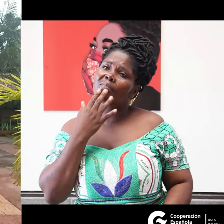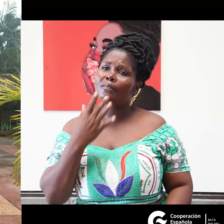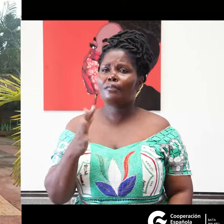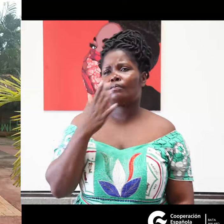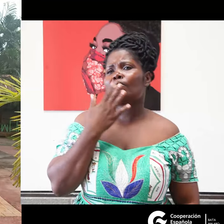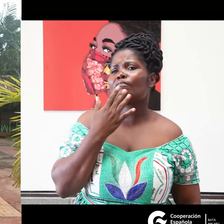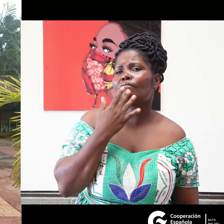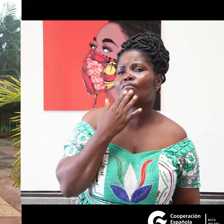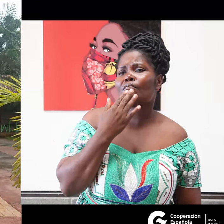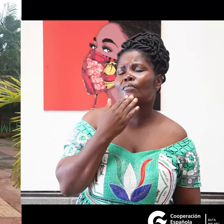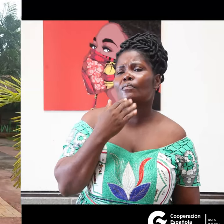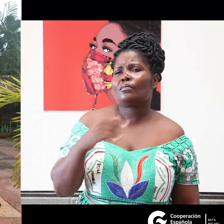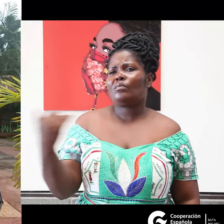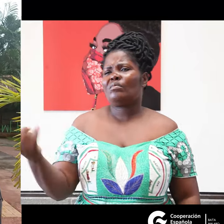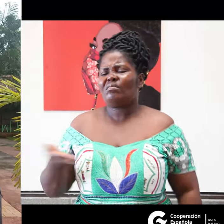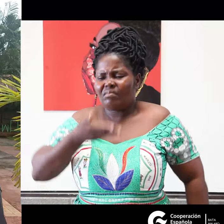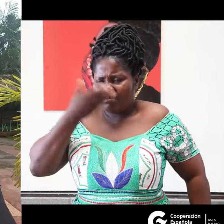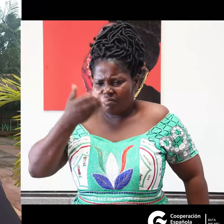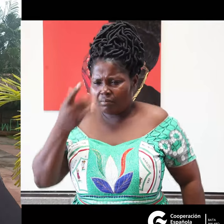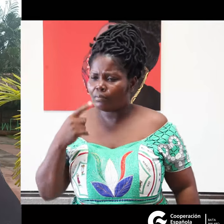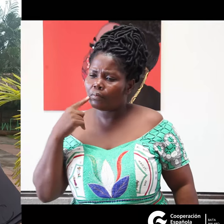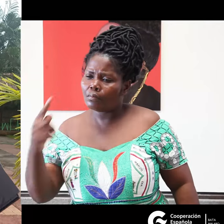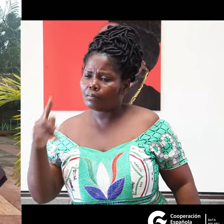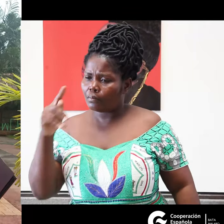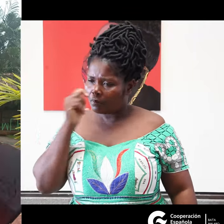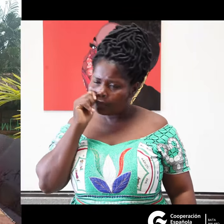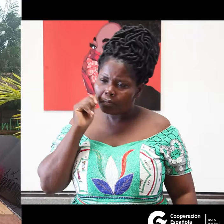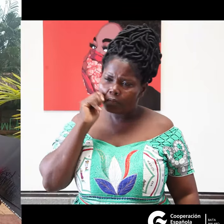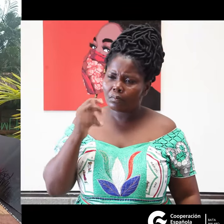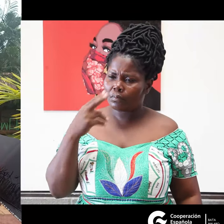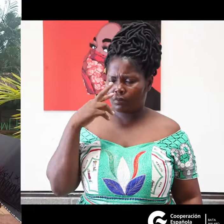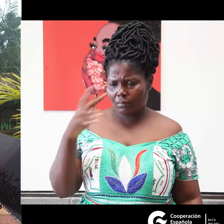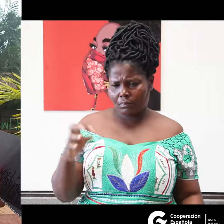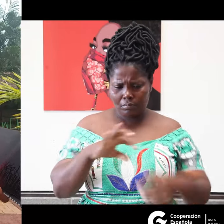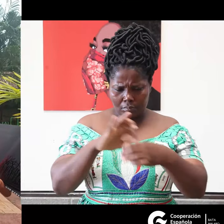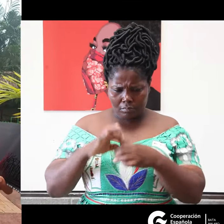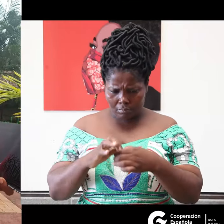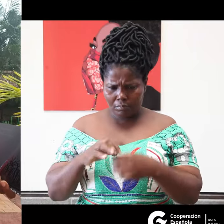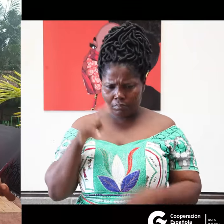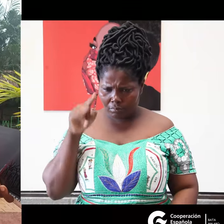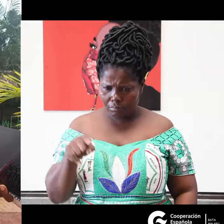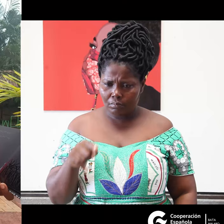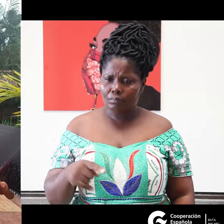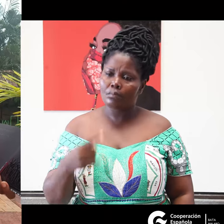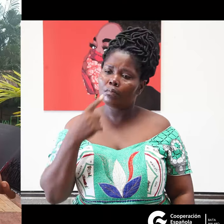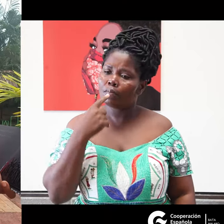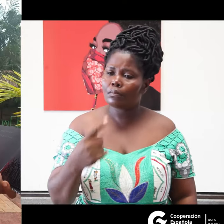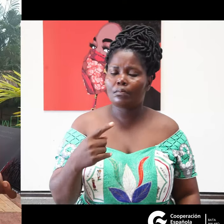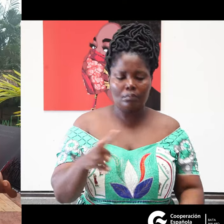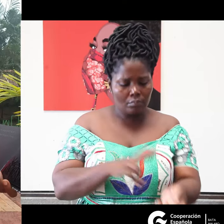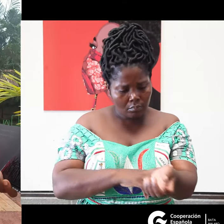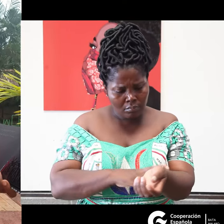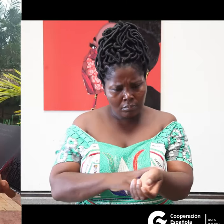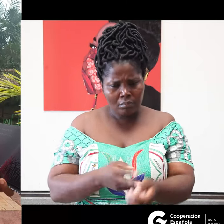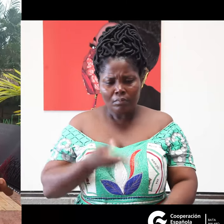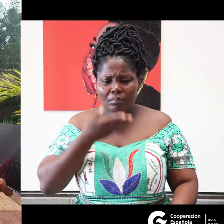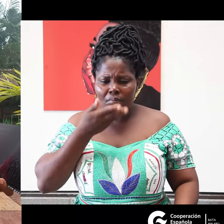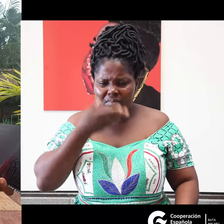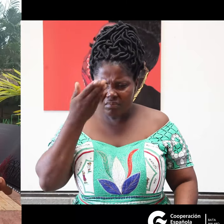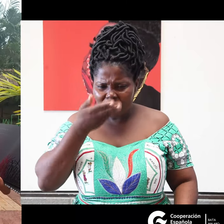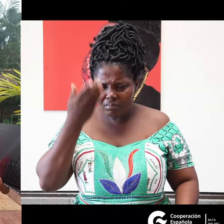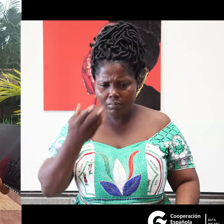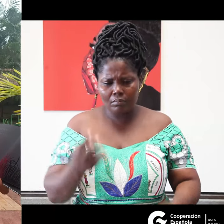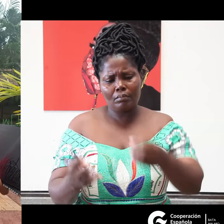olor. Esto dice Tomás. Y yo puedo colaborarlo, ¿no? Él dice que el color verde huele a césped